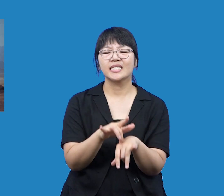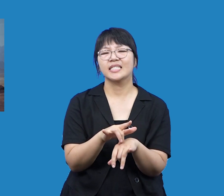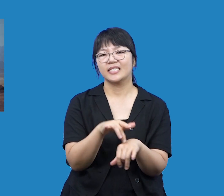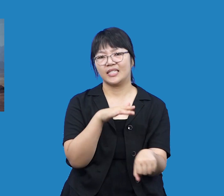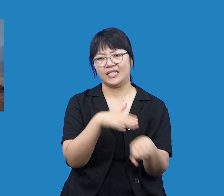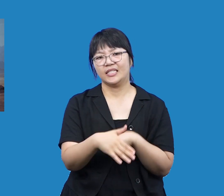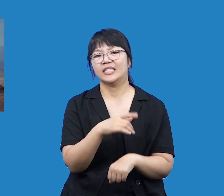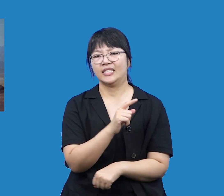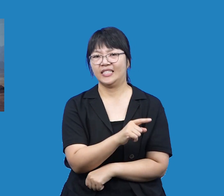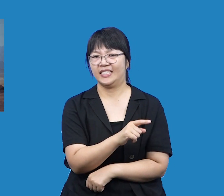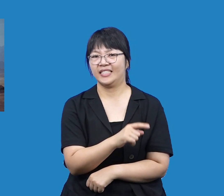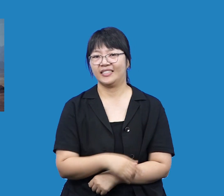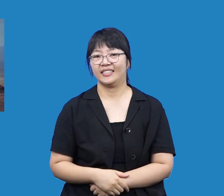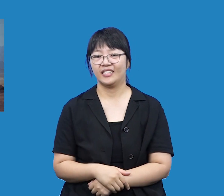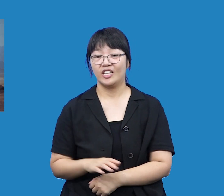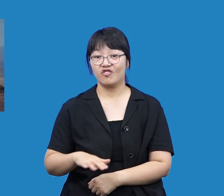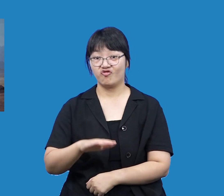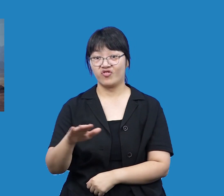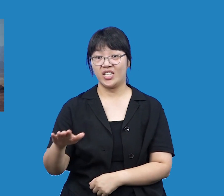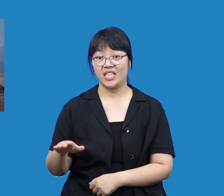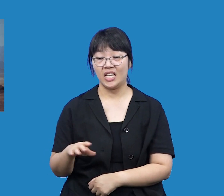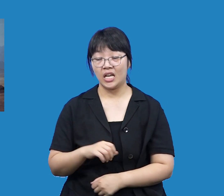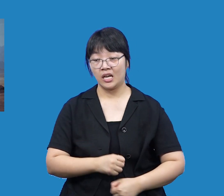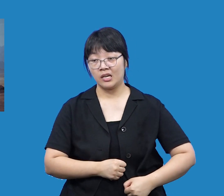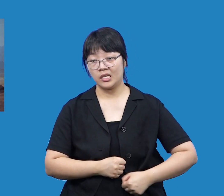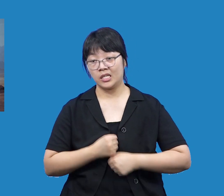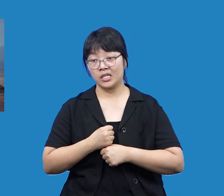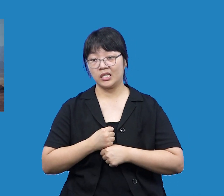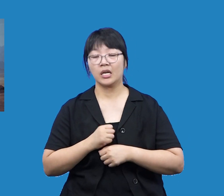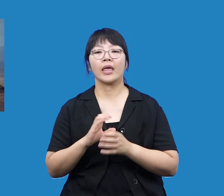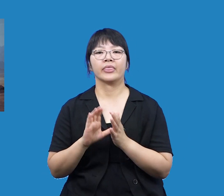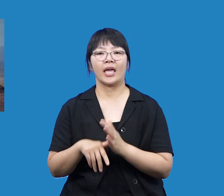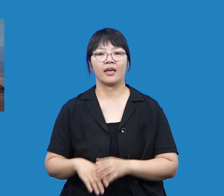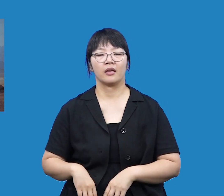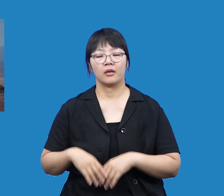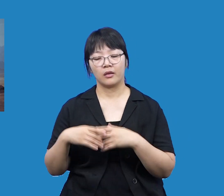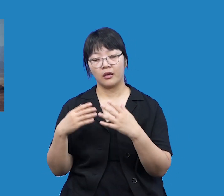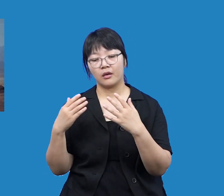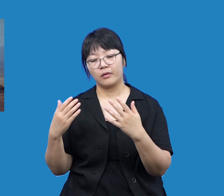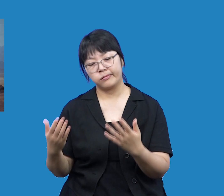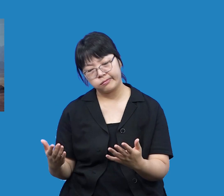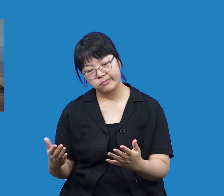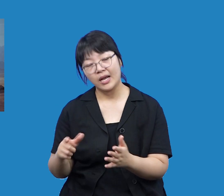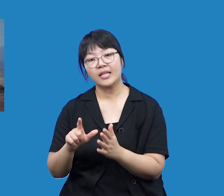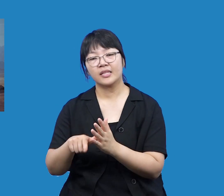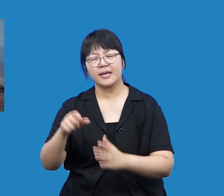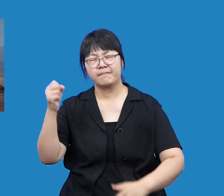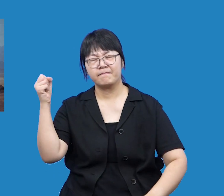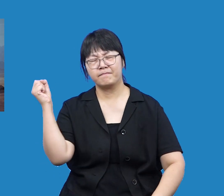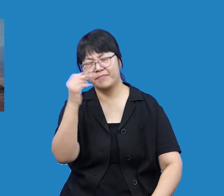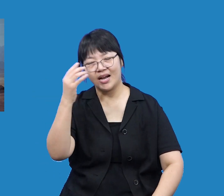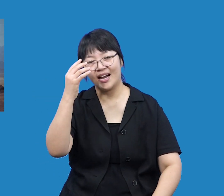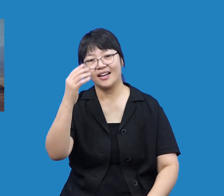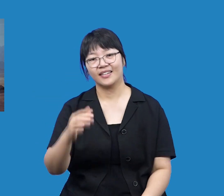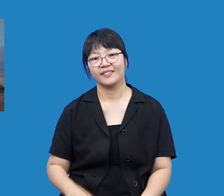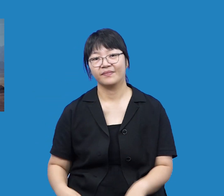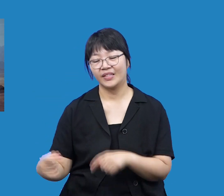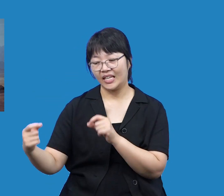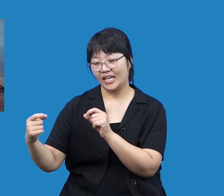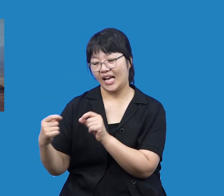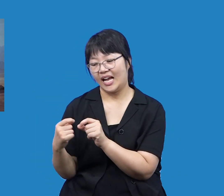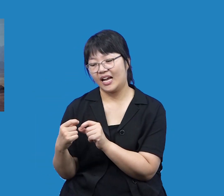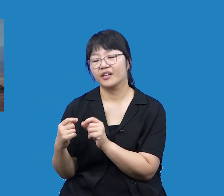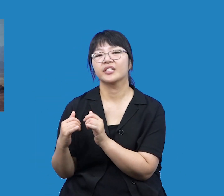일입니다. 우리가 방심할 시간에, 우리가 쉼을 갖고자 하는 시간에 뜻밖의 가장 가까운